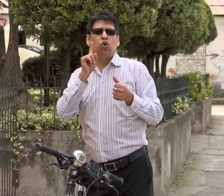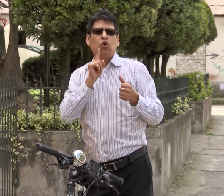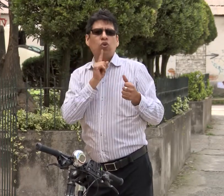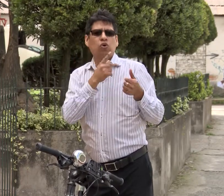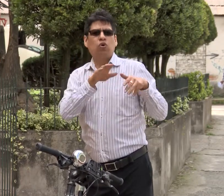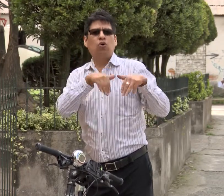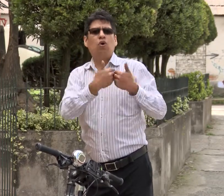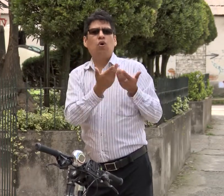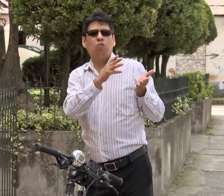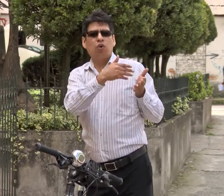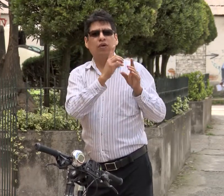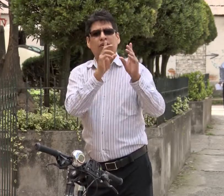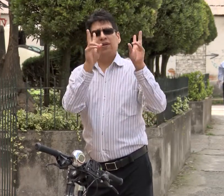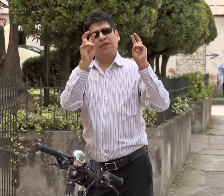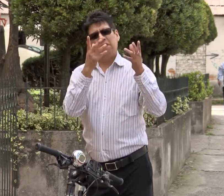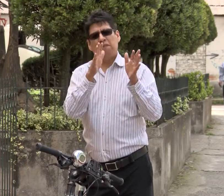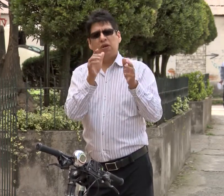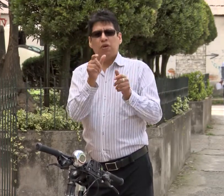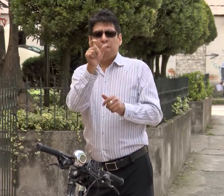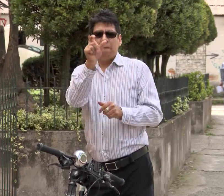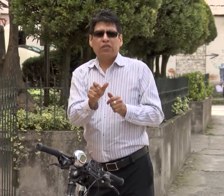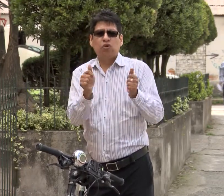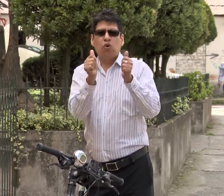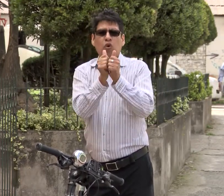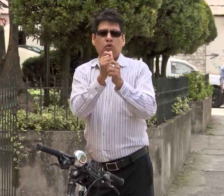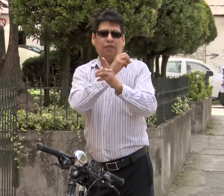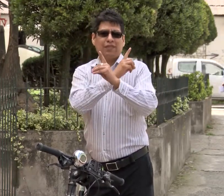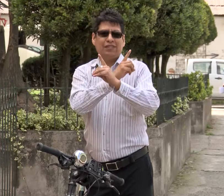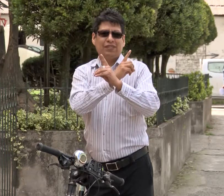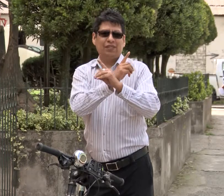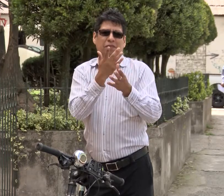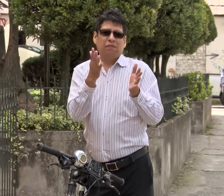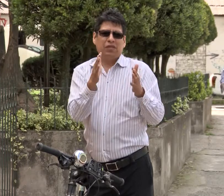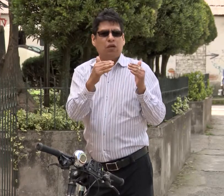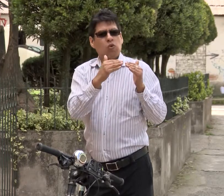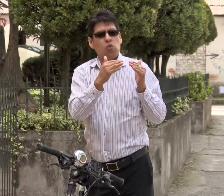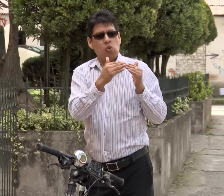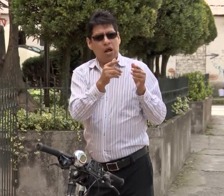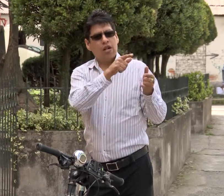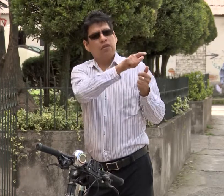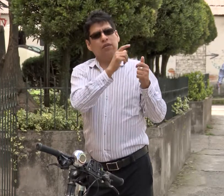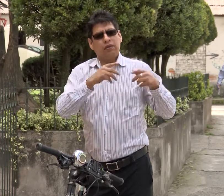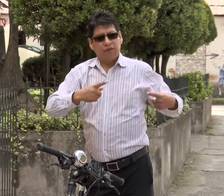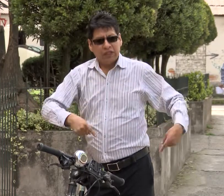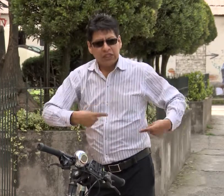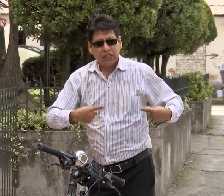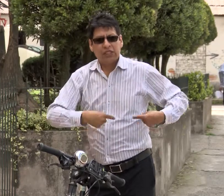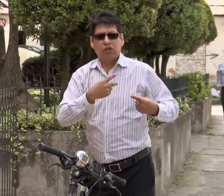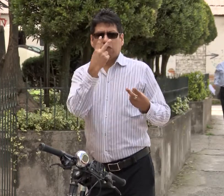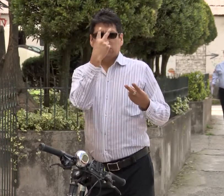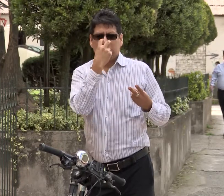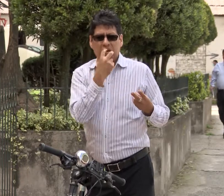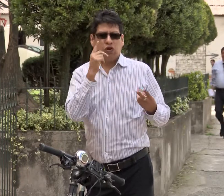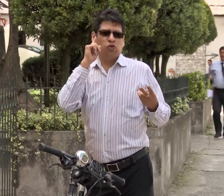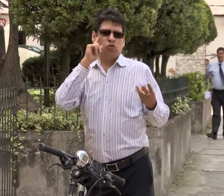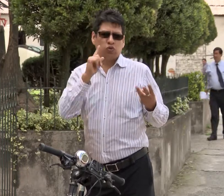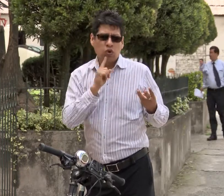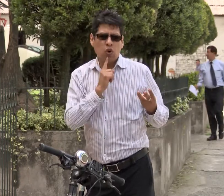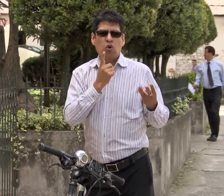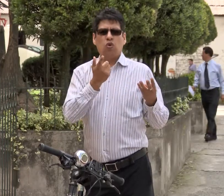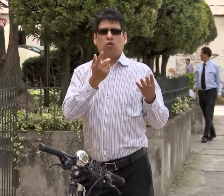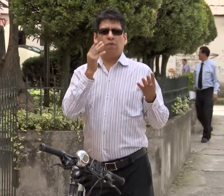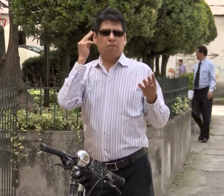sin importar su discapacidad sean con discapacidad física de vista